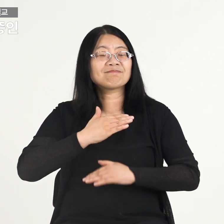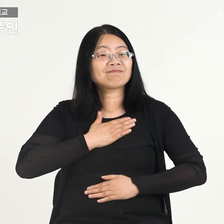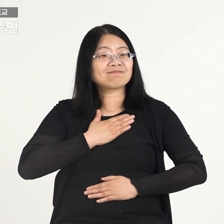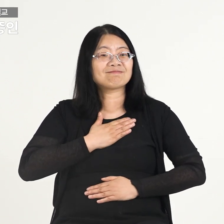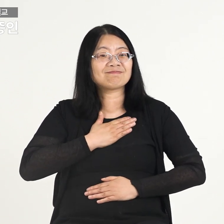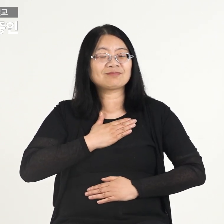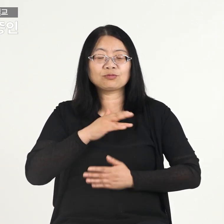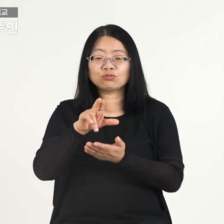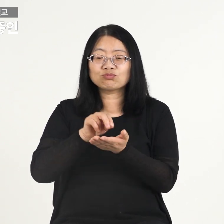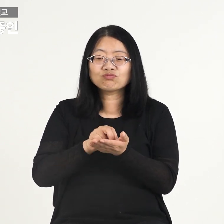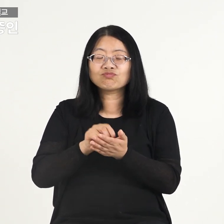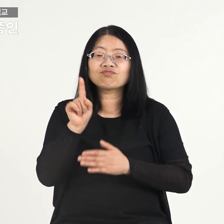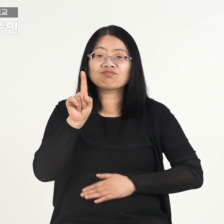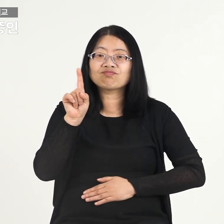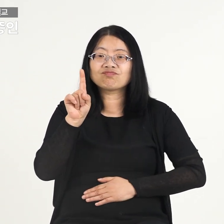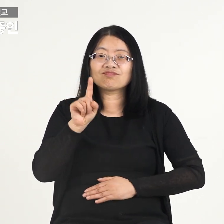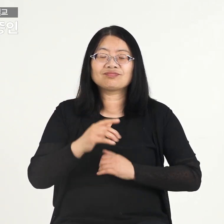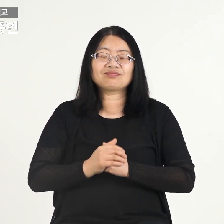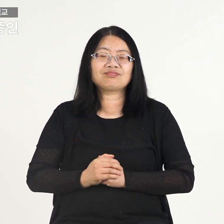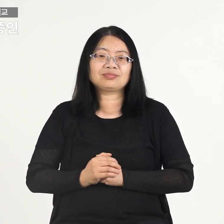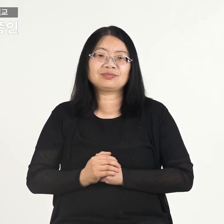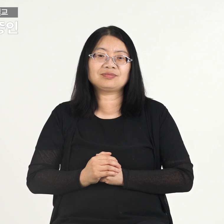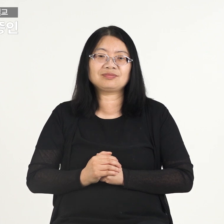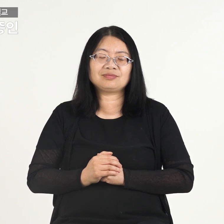자, 그런데 문제는